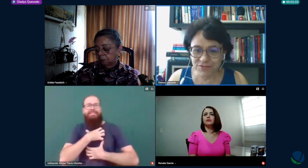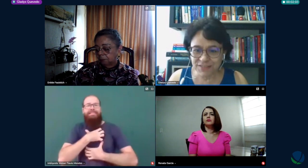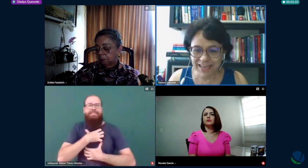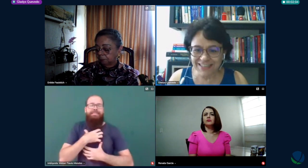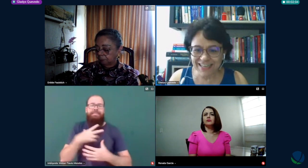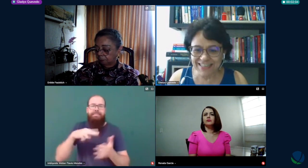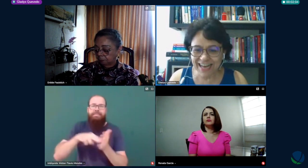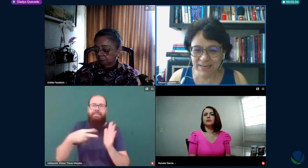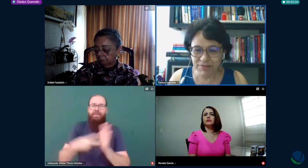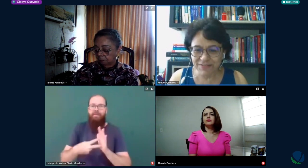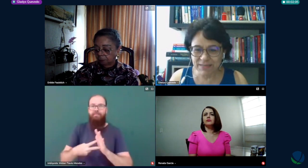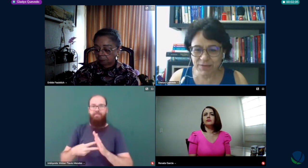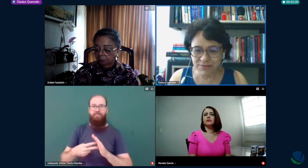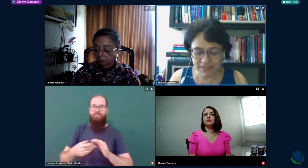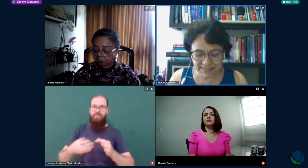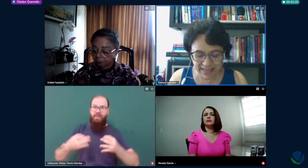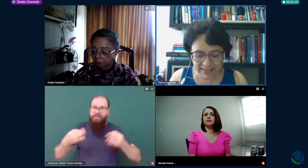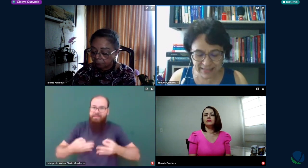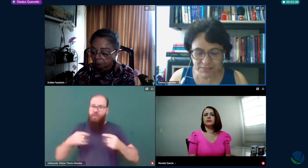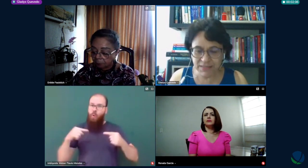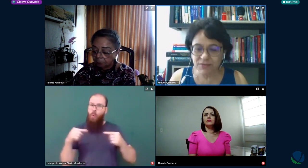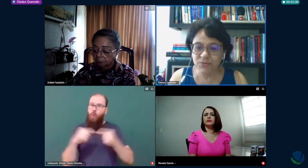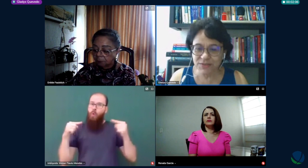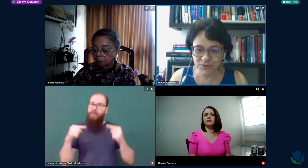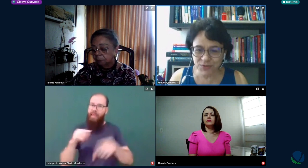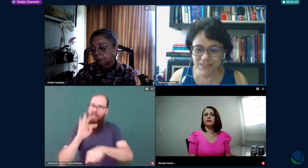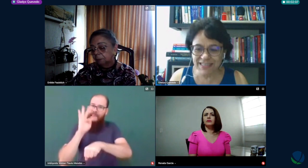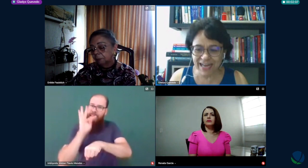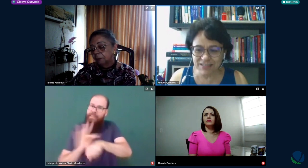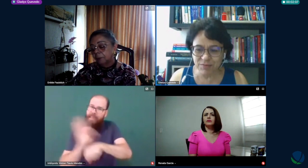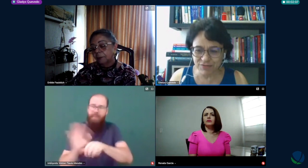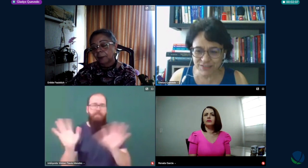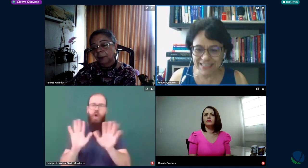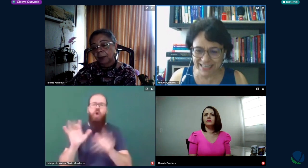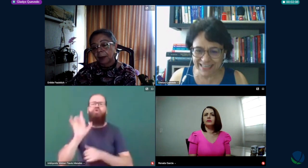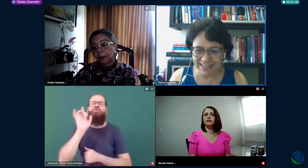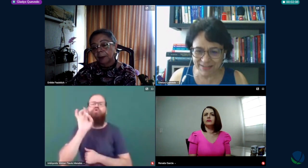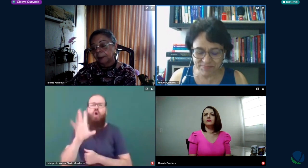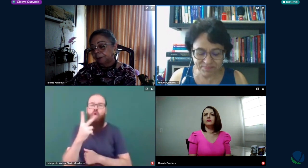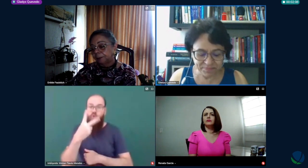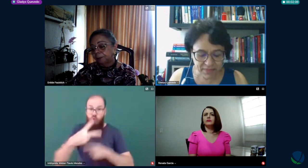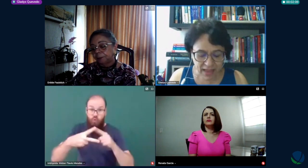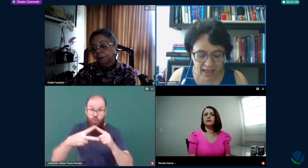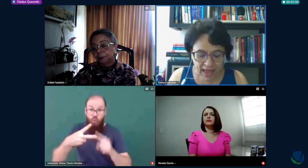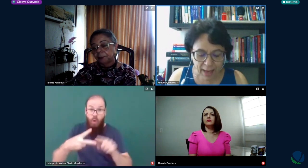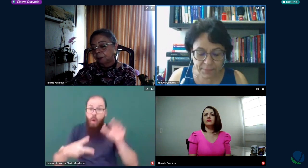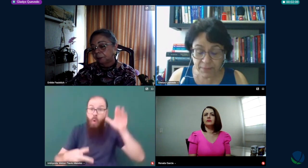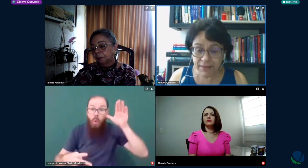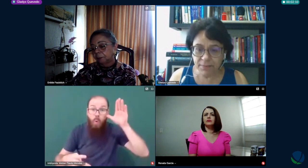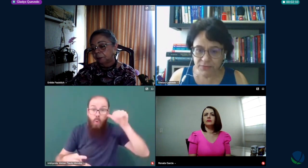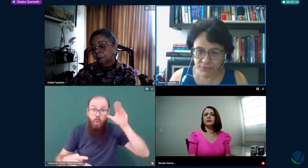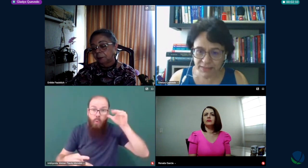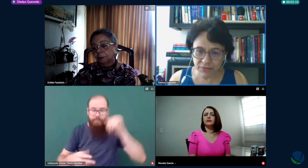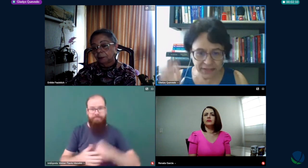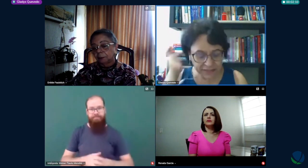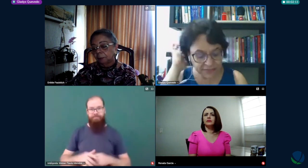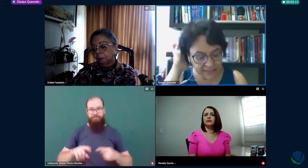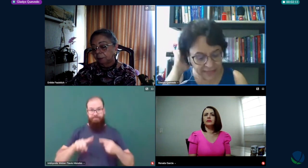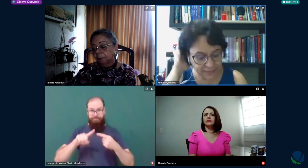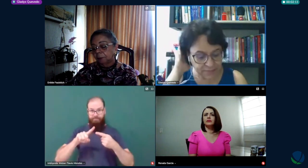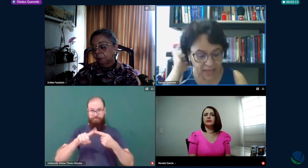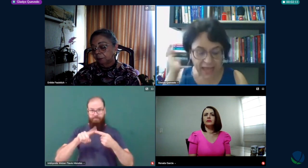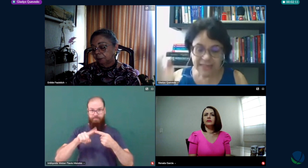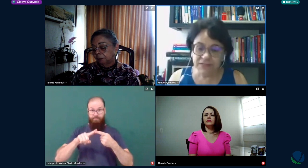incorporada o suficiente nessa área para fazer perguntas técnicas, mas são duas curiosidades para você, Renata. A primeira pergunta que eu